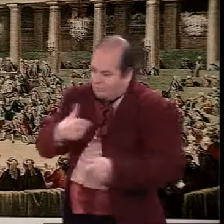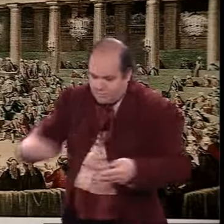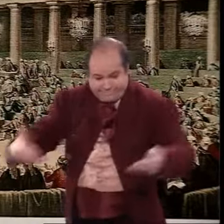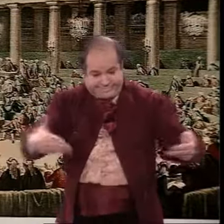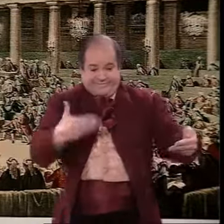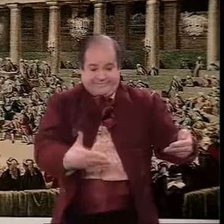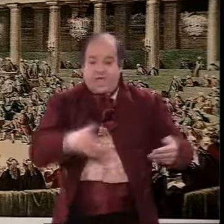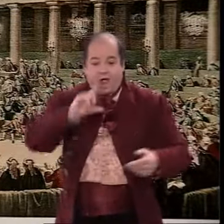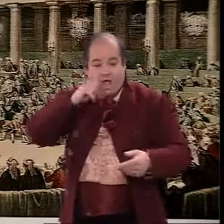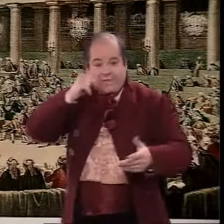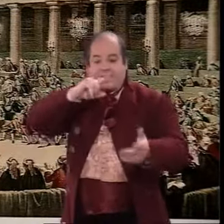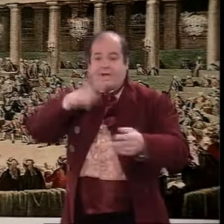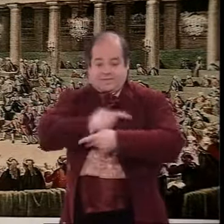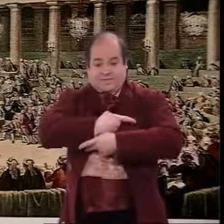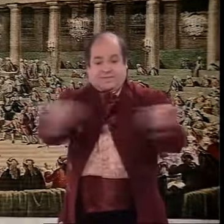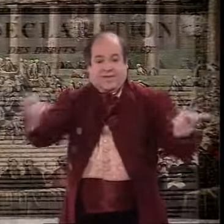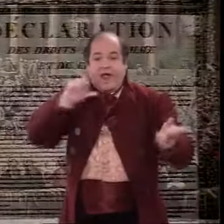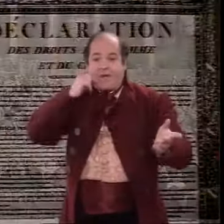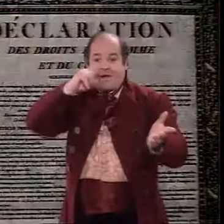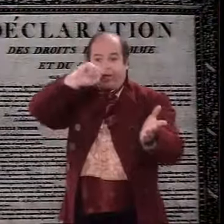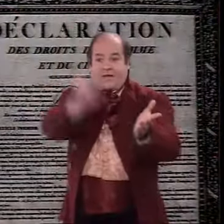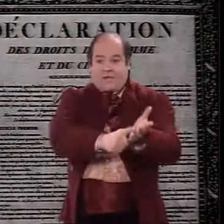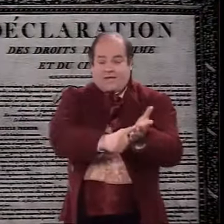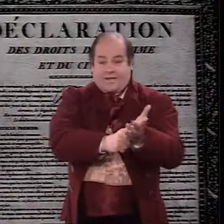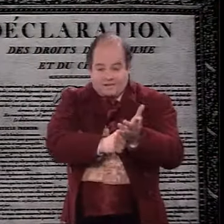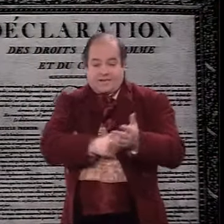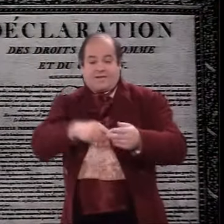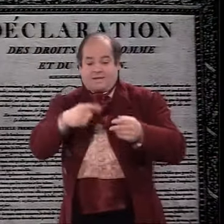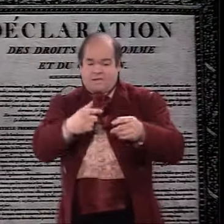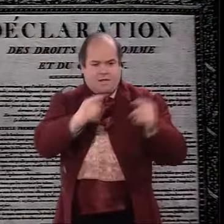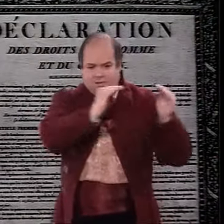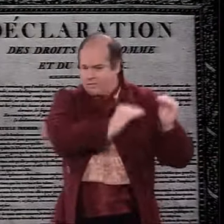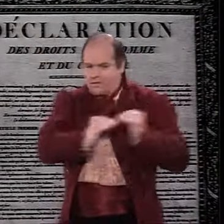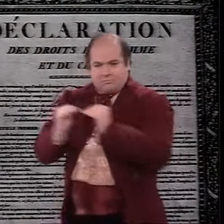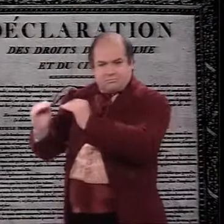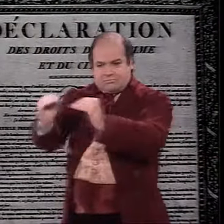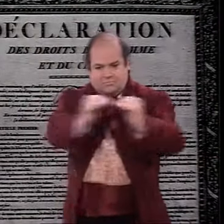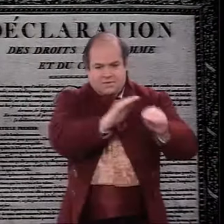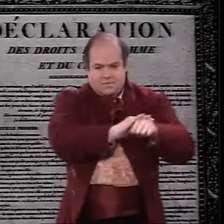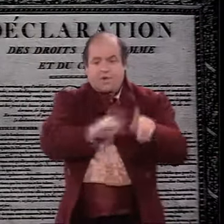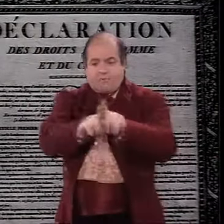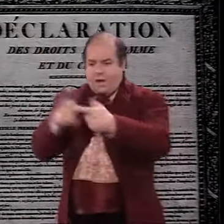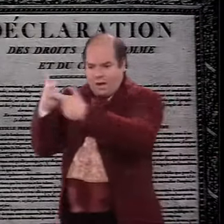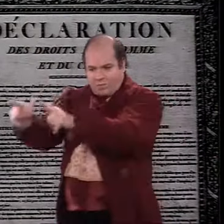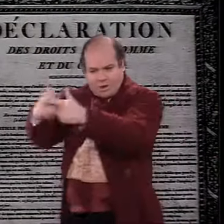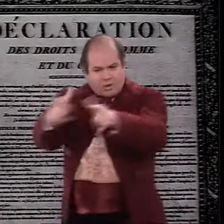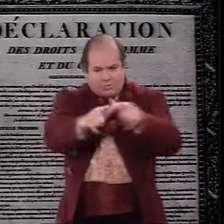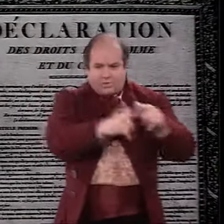Firry. Cet événement se produisit le 26 août 1789. La Déclaration des droits de l'homme et du citoyen avait